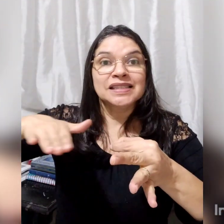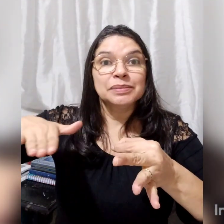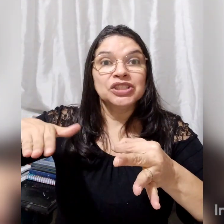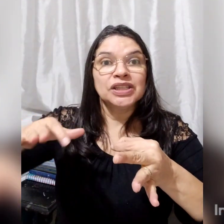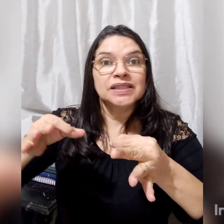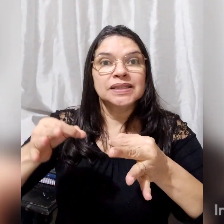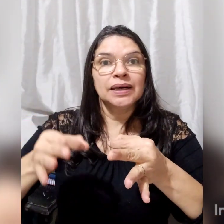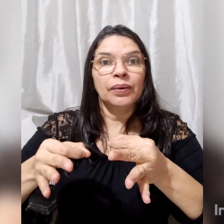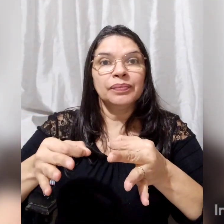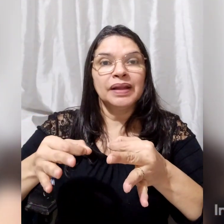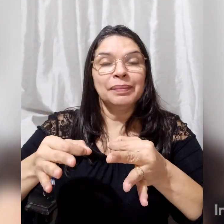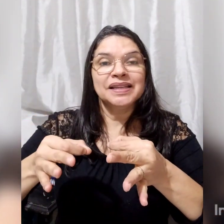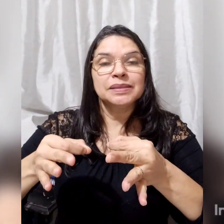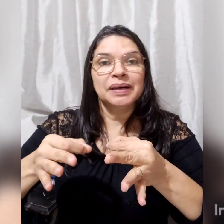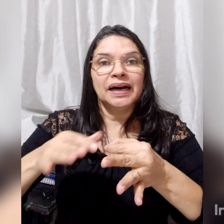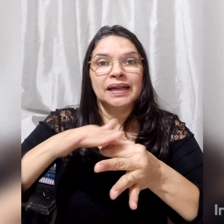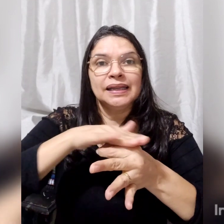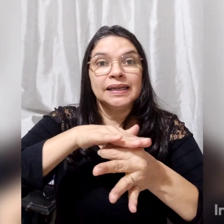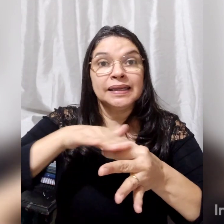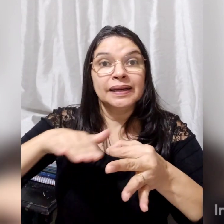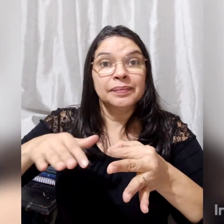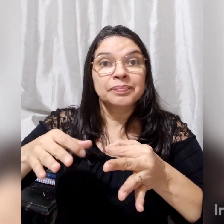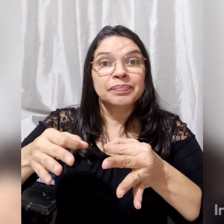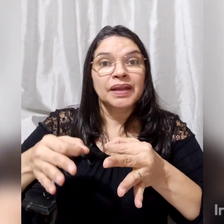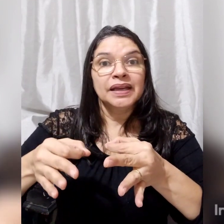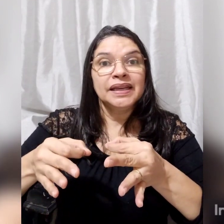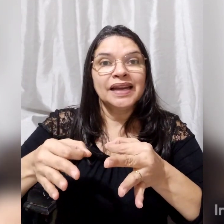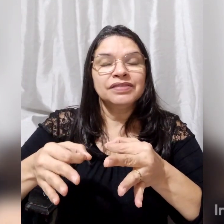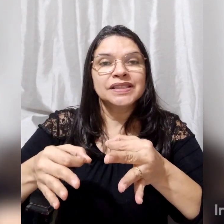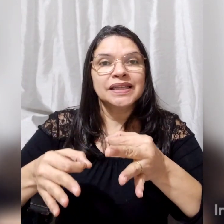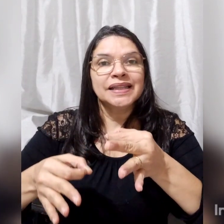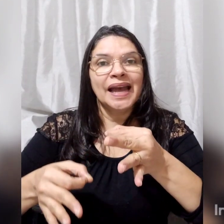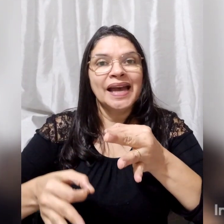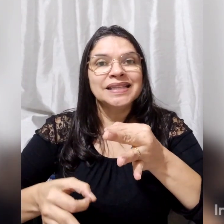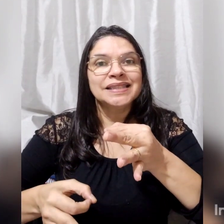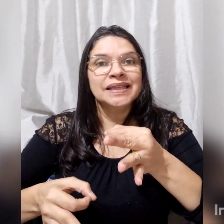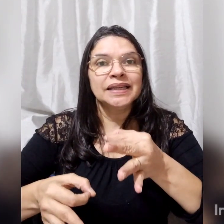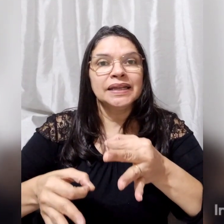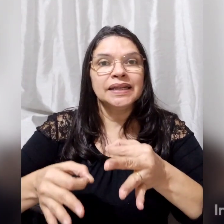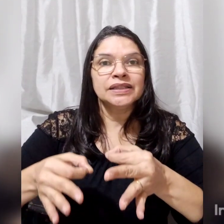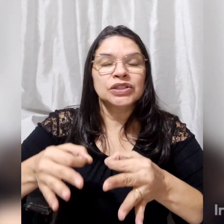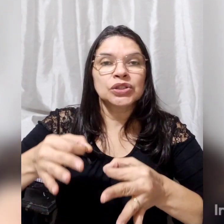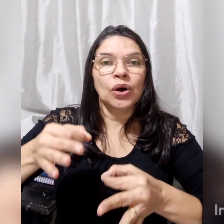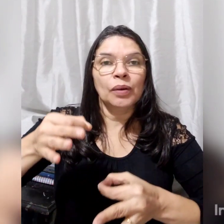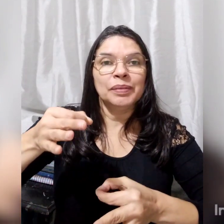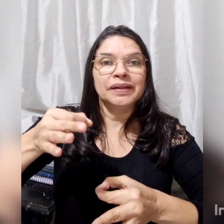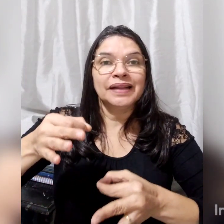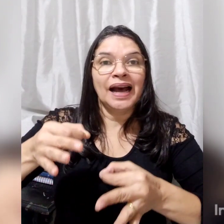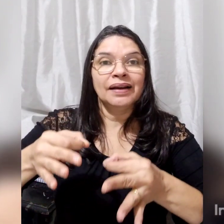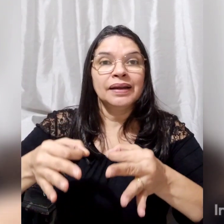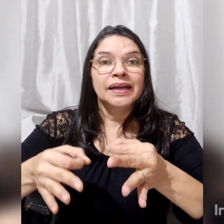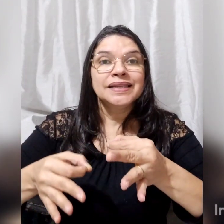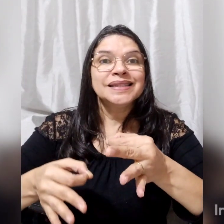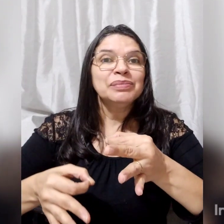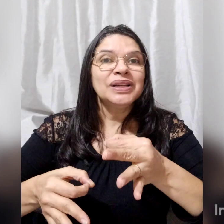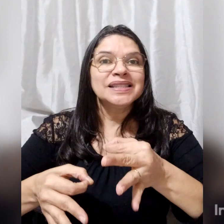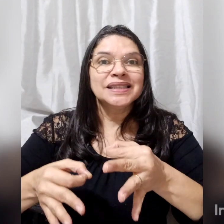mesma direção, na mesma linha, e aí você desce e sobe, tá?